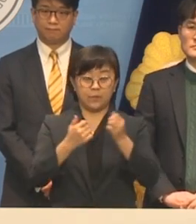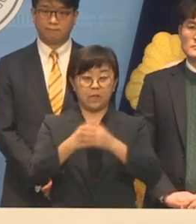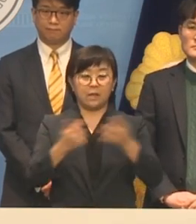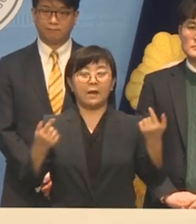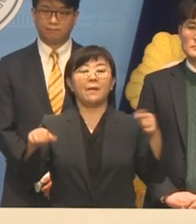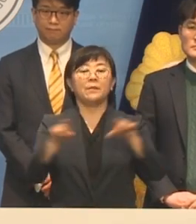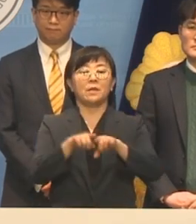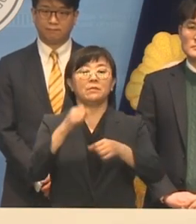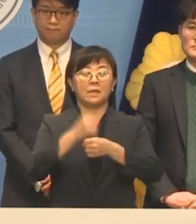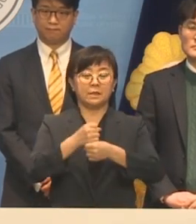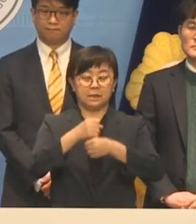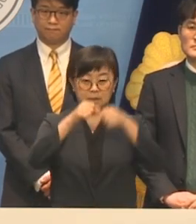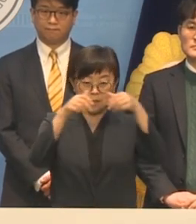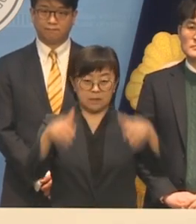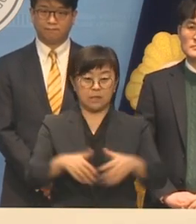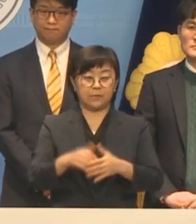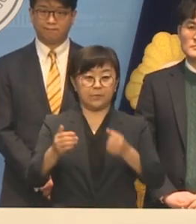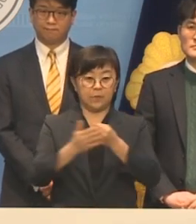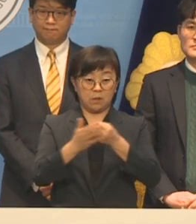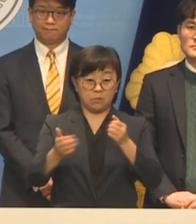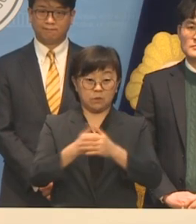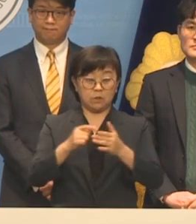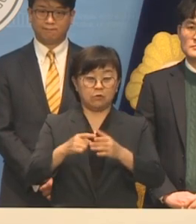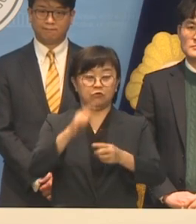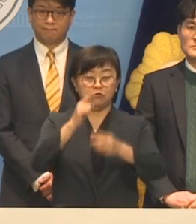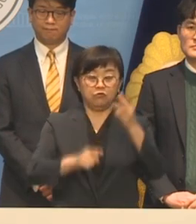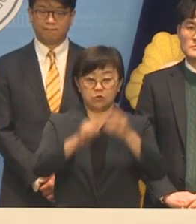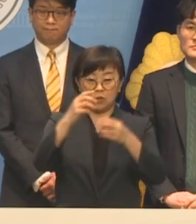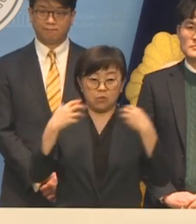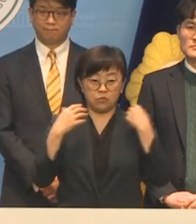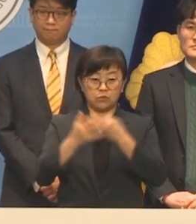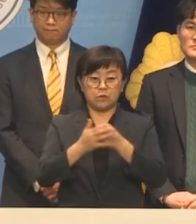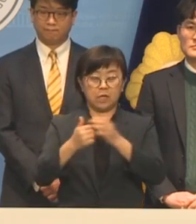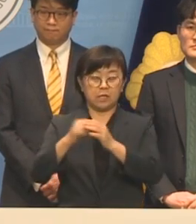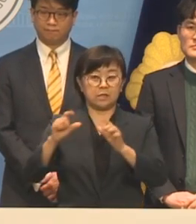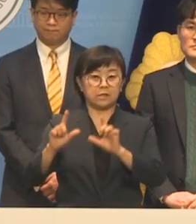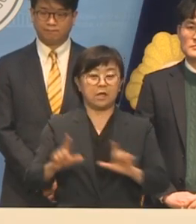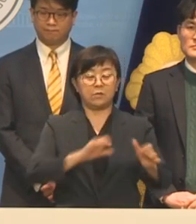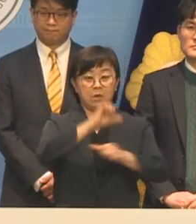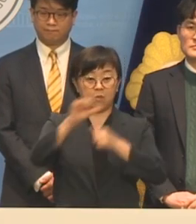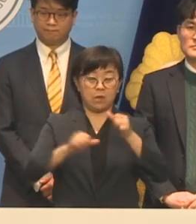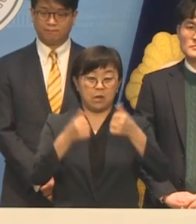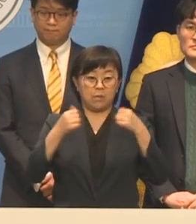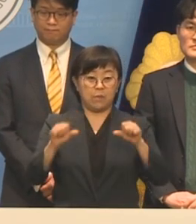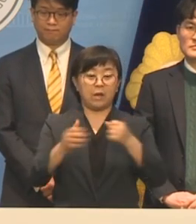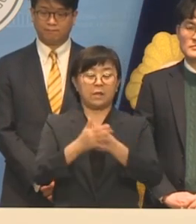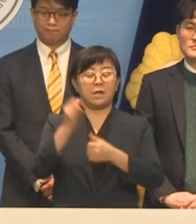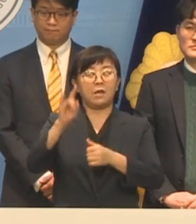함께 만들어온 체제입니다. 따라서 우리는 윤석열 정부의 생태 파괴, 민생 파탄,